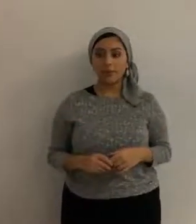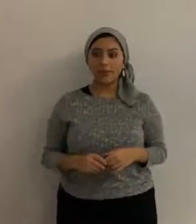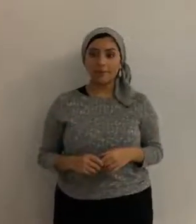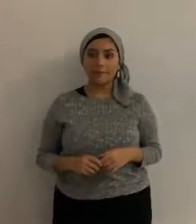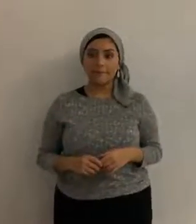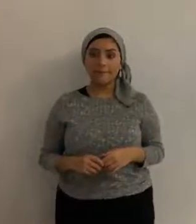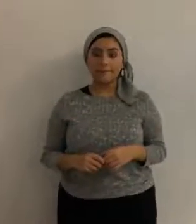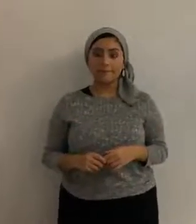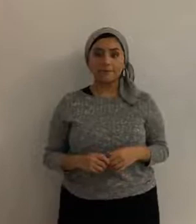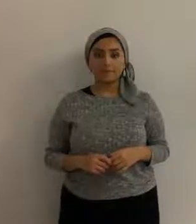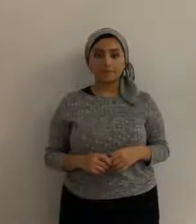esta